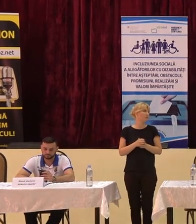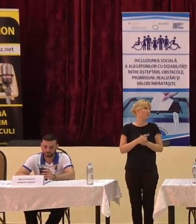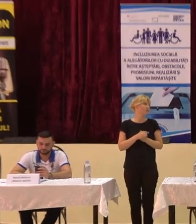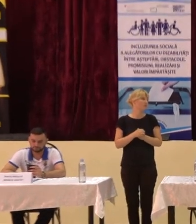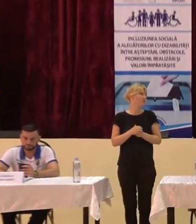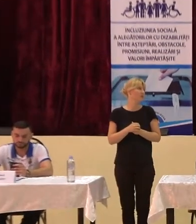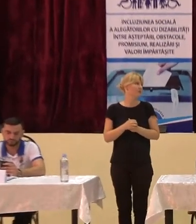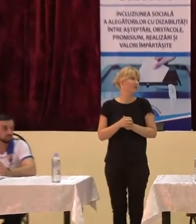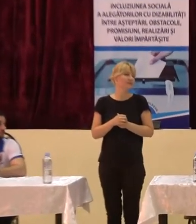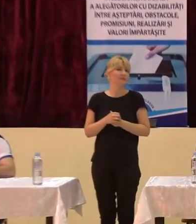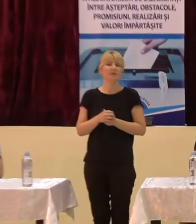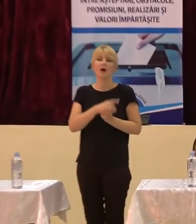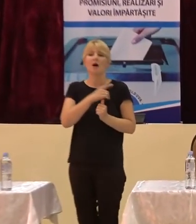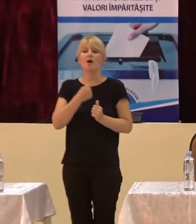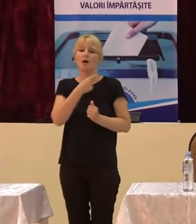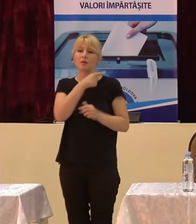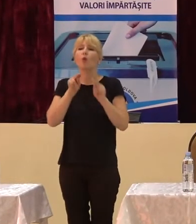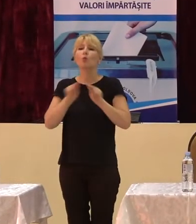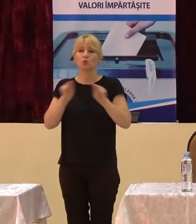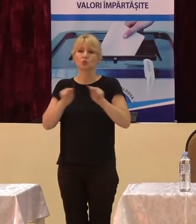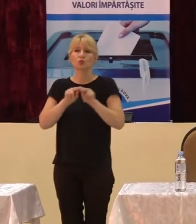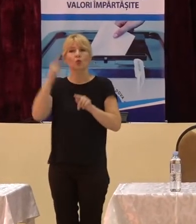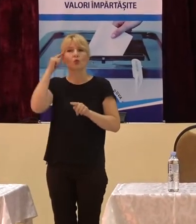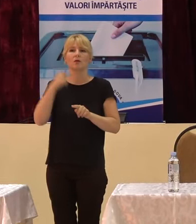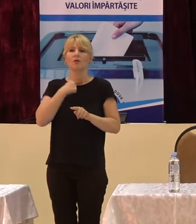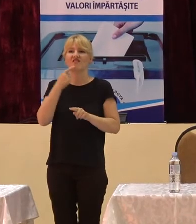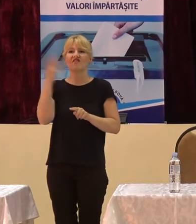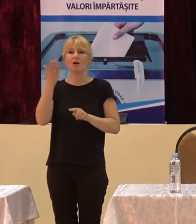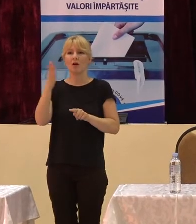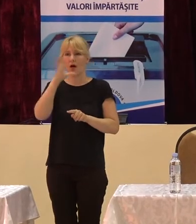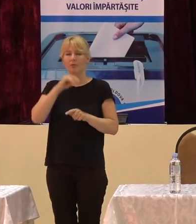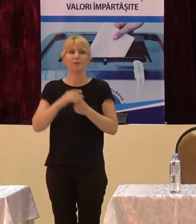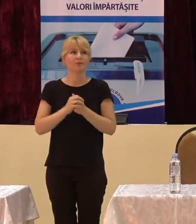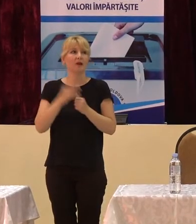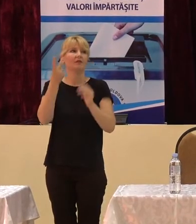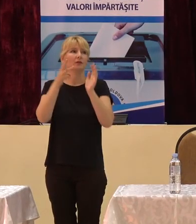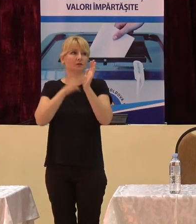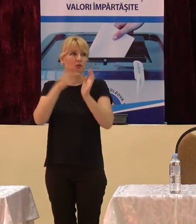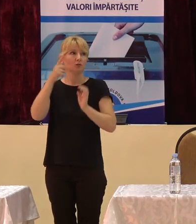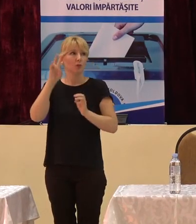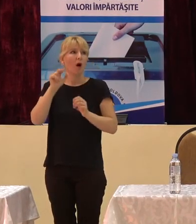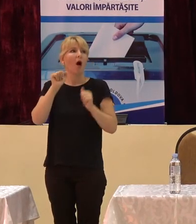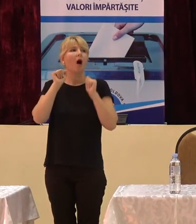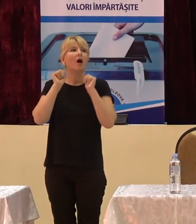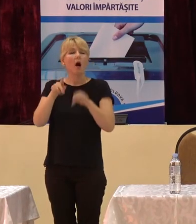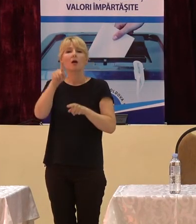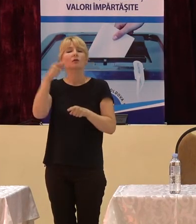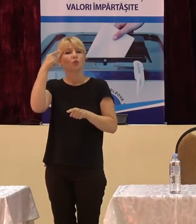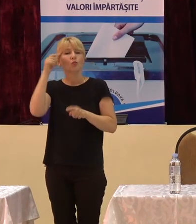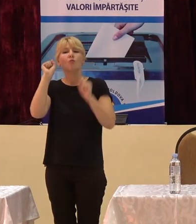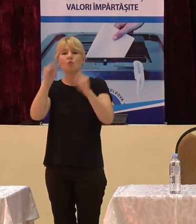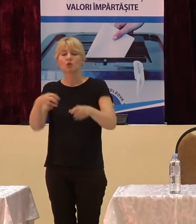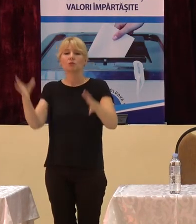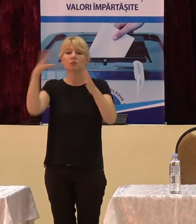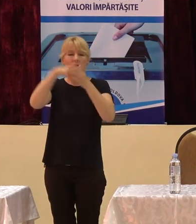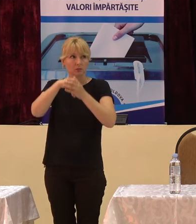Am senzația că vocea mea se aude peste tot. 28. Cum vedeți aplicarea unui mecanism asemănător celui ce